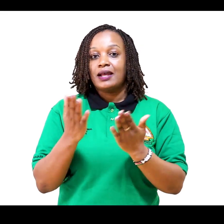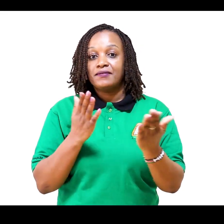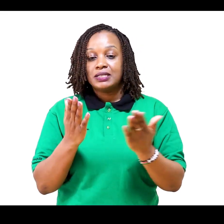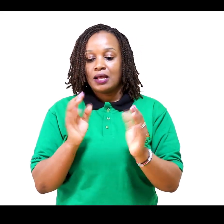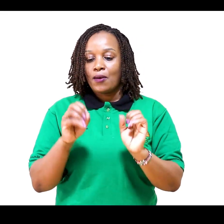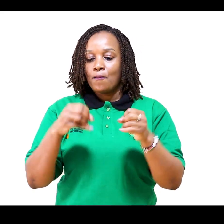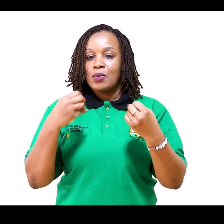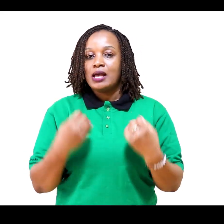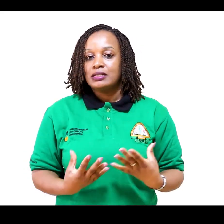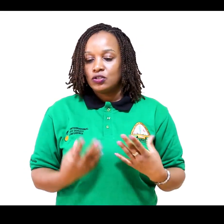shilingi